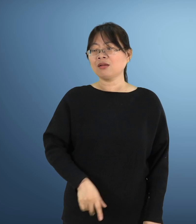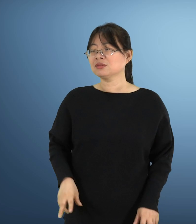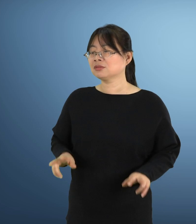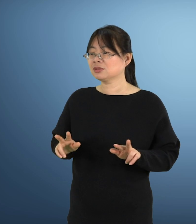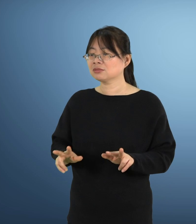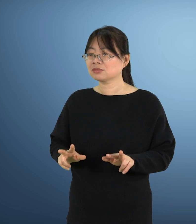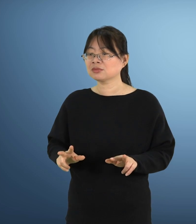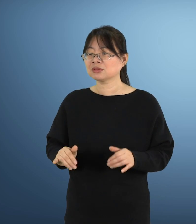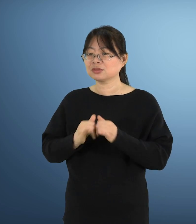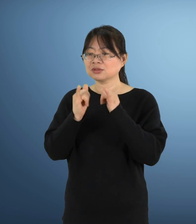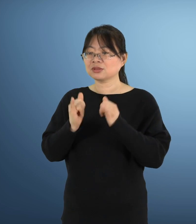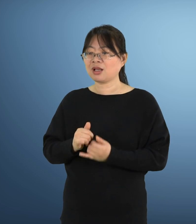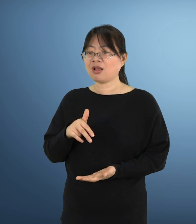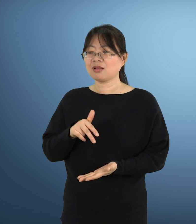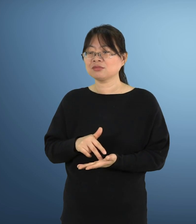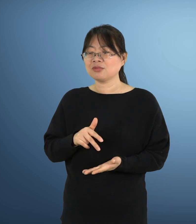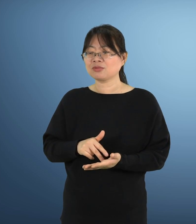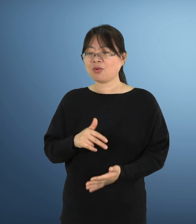얘기를 하네.